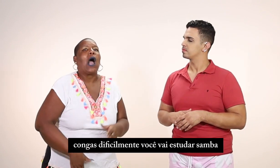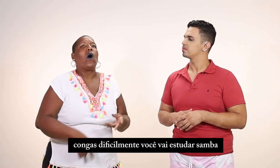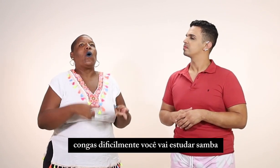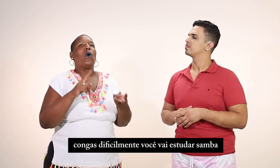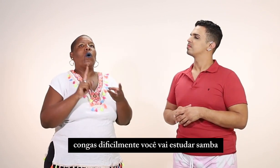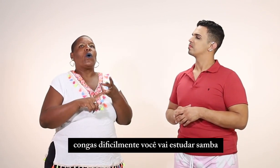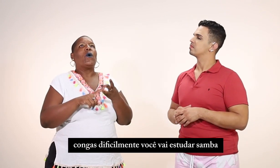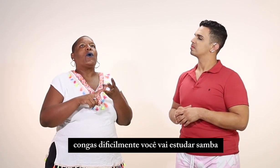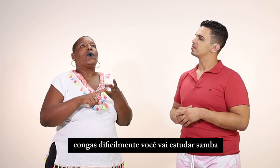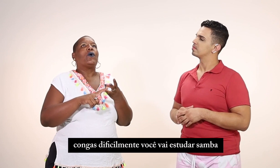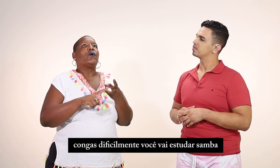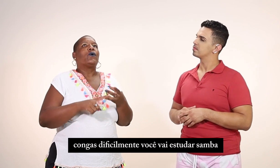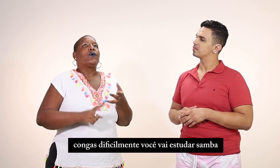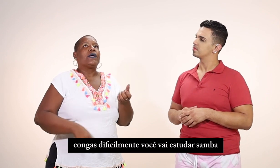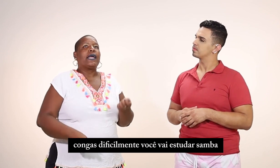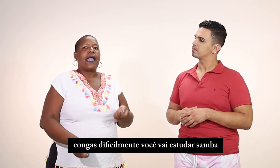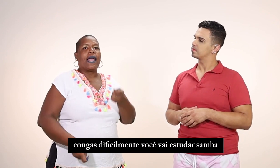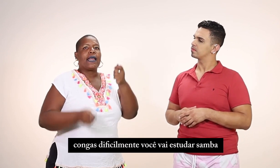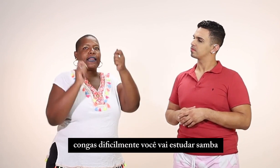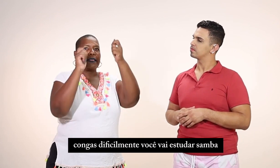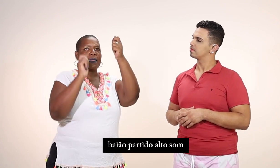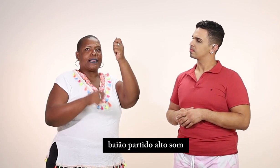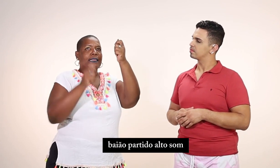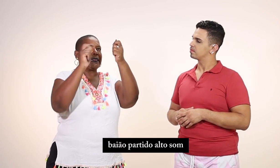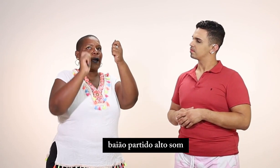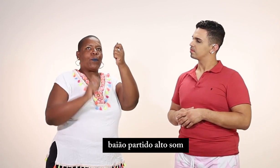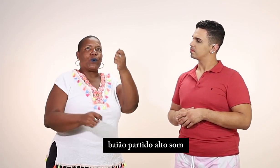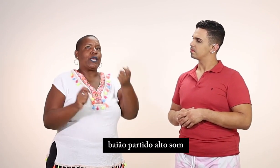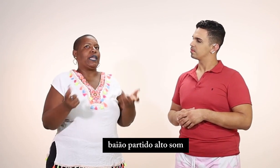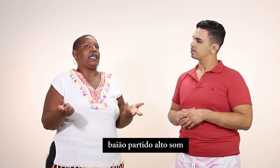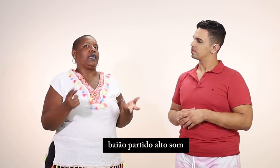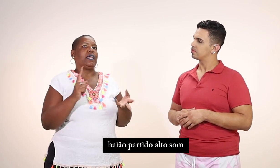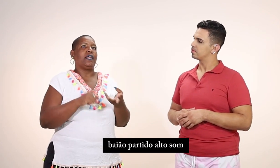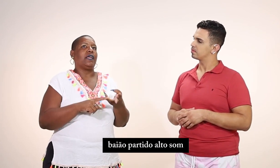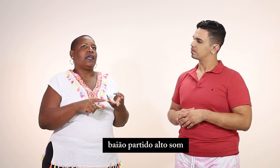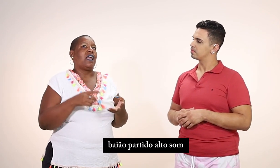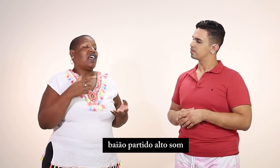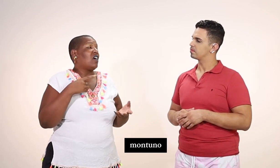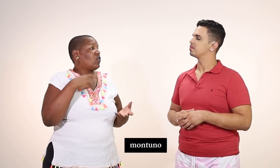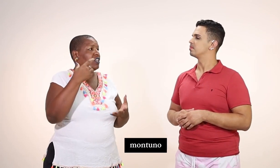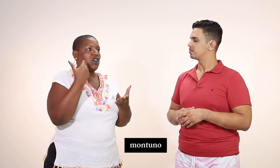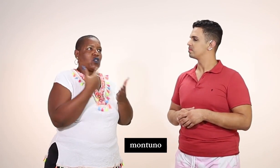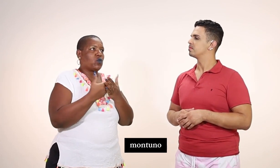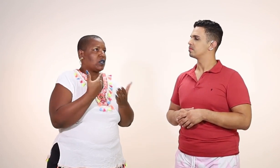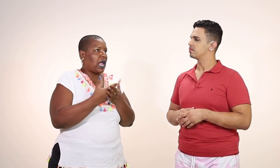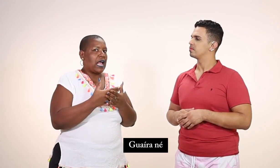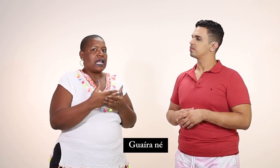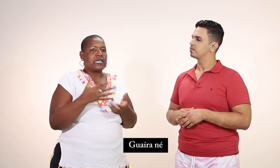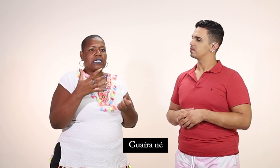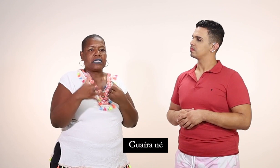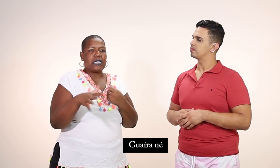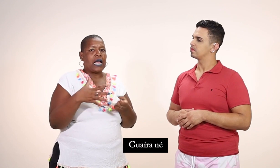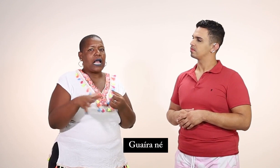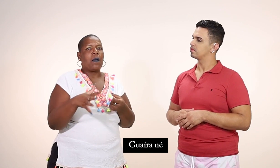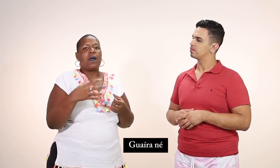congas. Dificilmente você vai estudar samba, baião, partido alto, som montuno, guarrira,